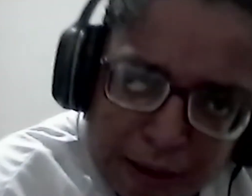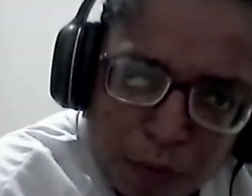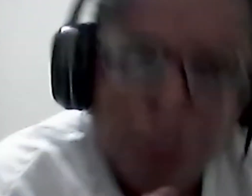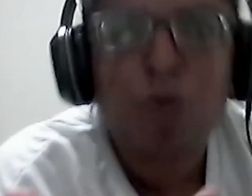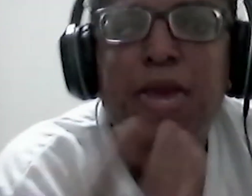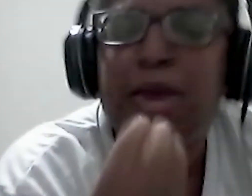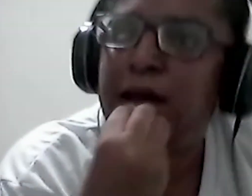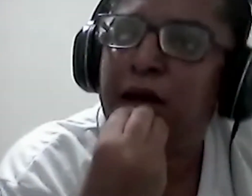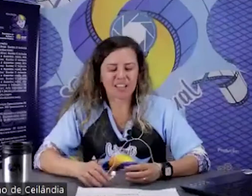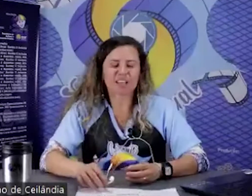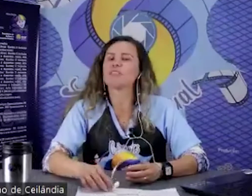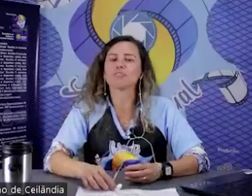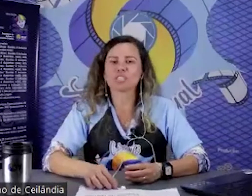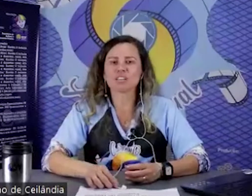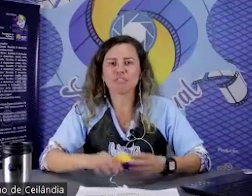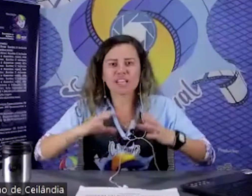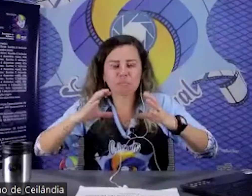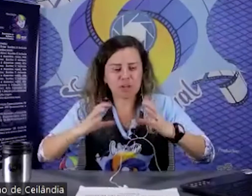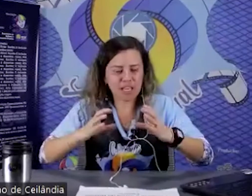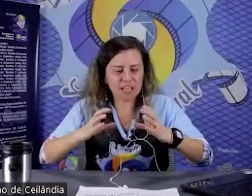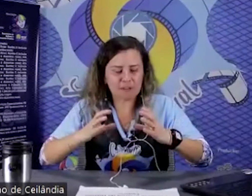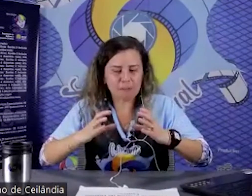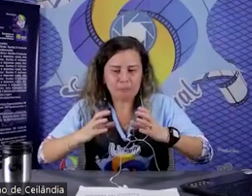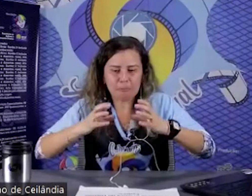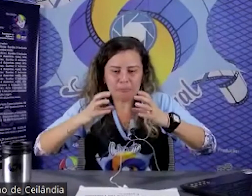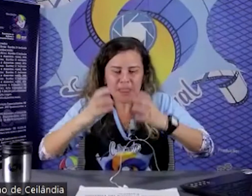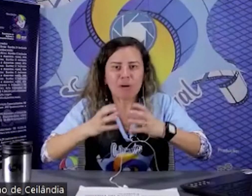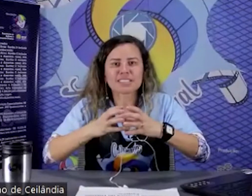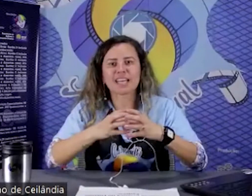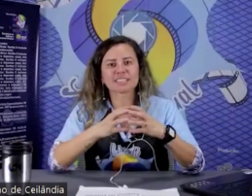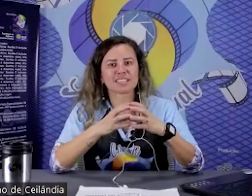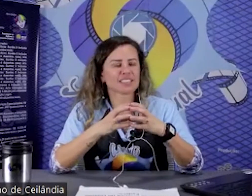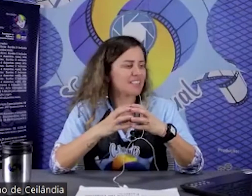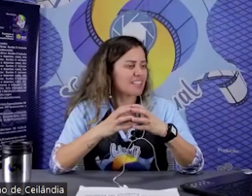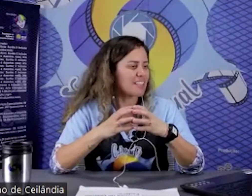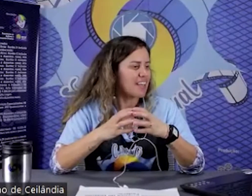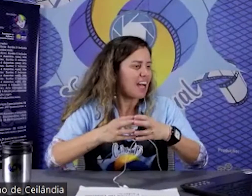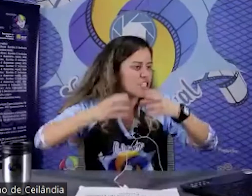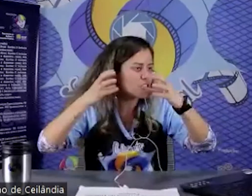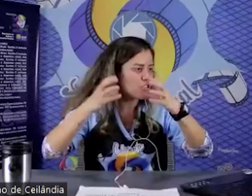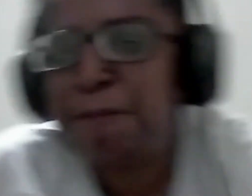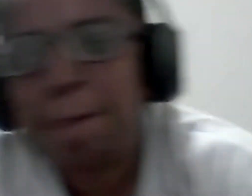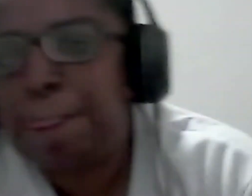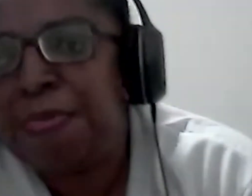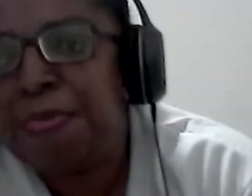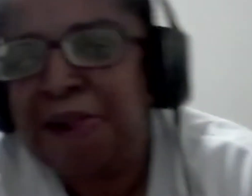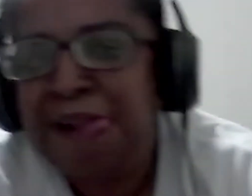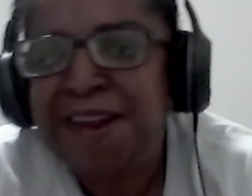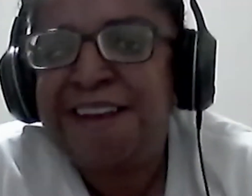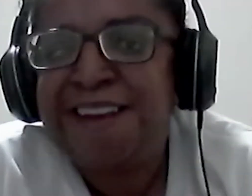o porquê, é. né? Você vê que porque não acessa. Não A gente acessa. só pergunta o que a gente